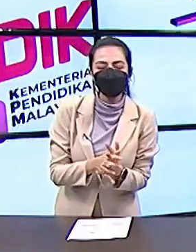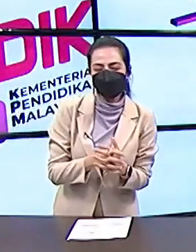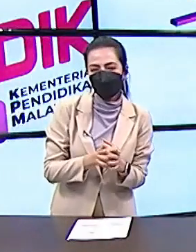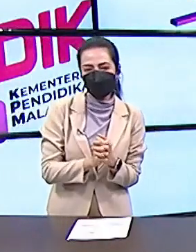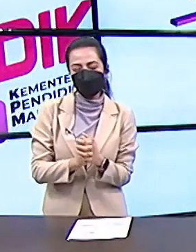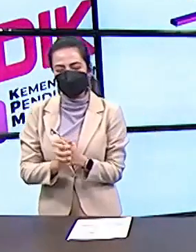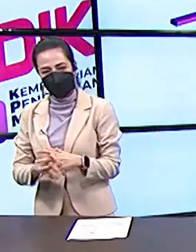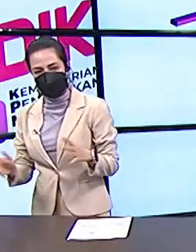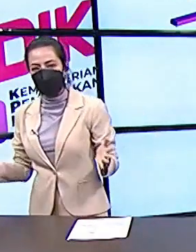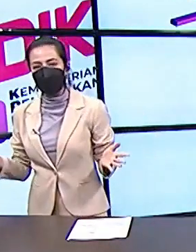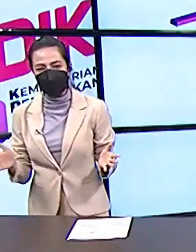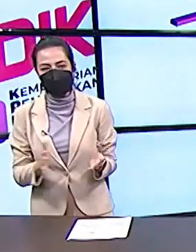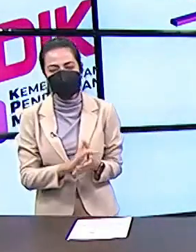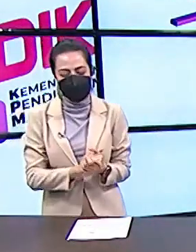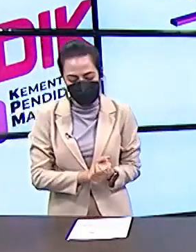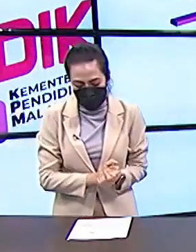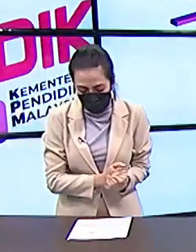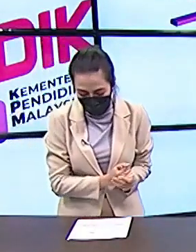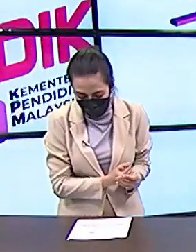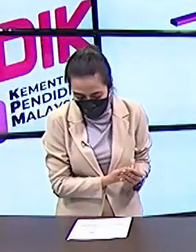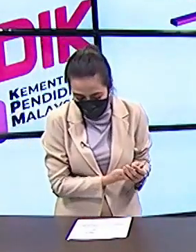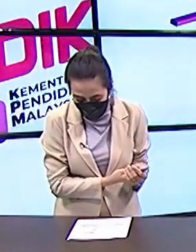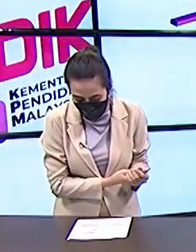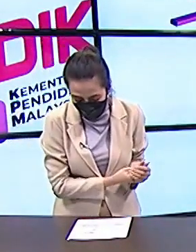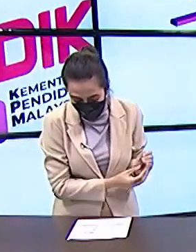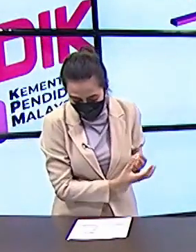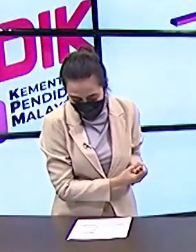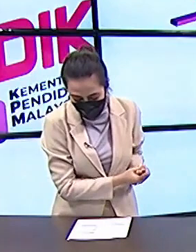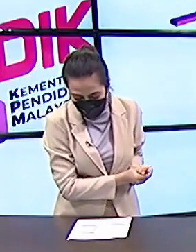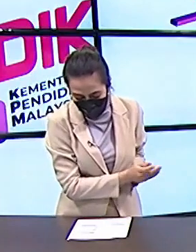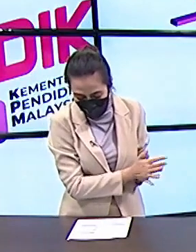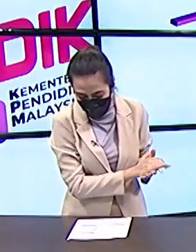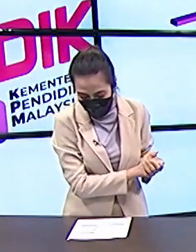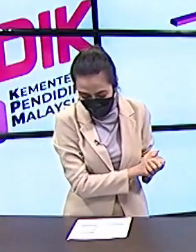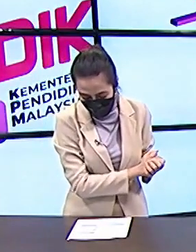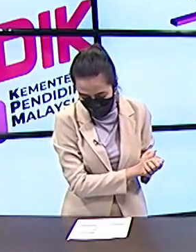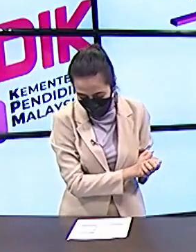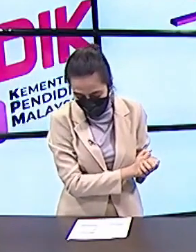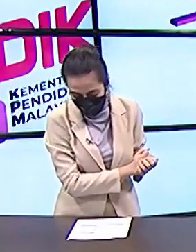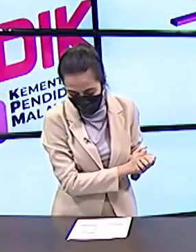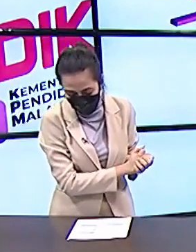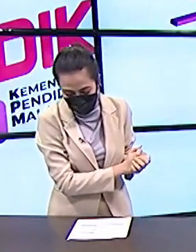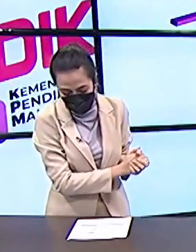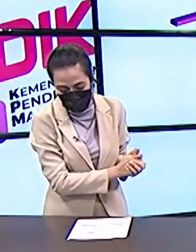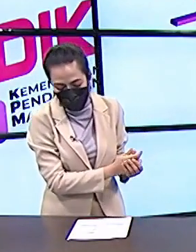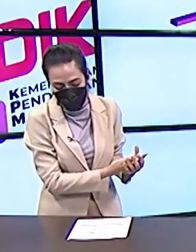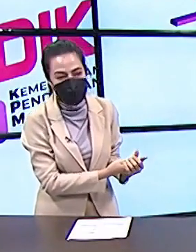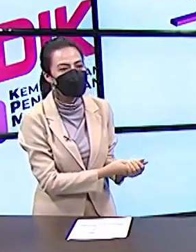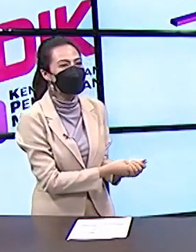mata pelajaran yang sangat menarik hari ini. Daripada Sekolah Menengah Kebangsaan Pendidikan Khas Persekutuan Pulau